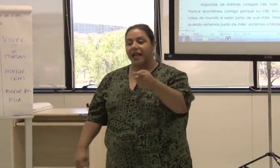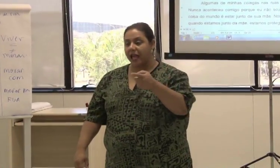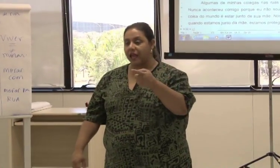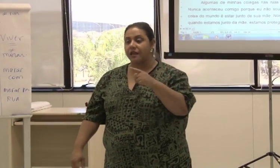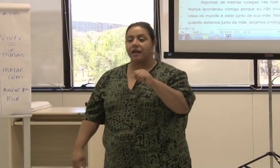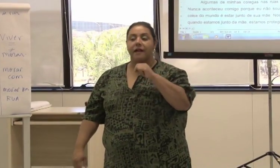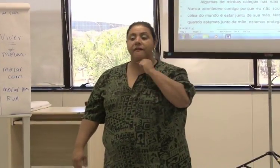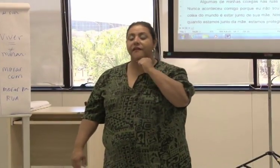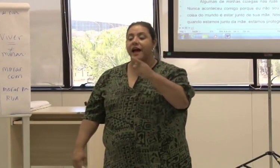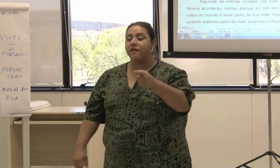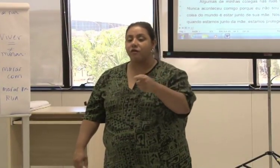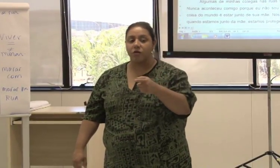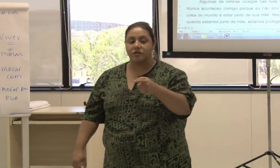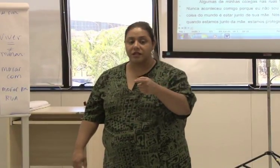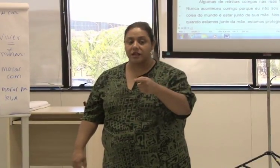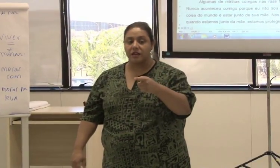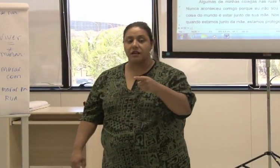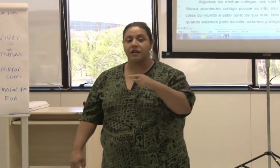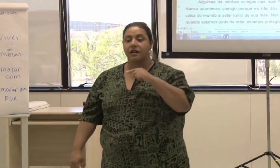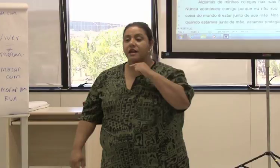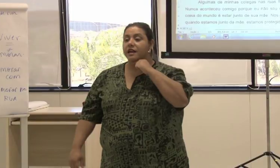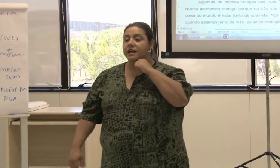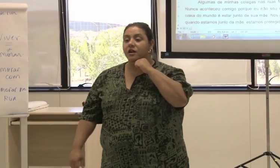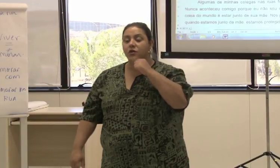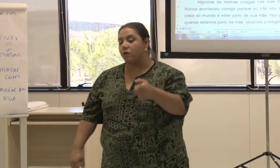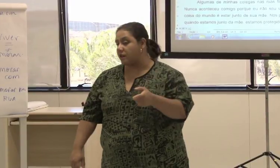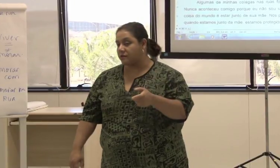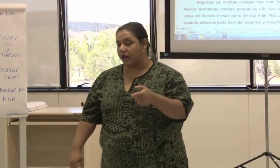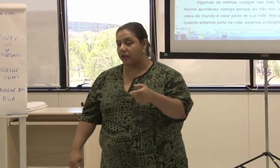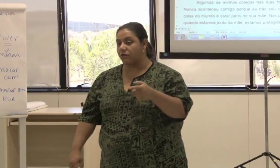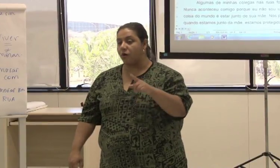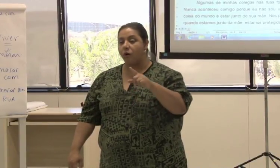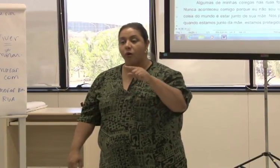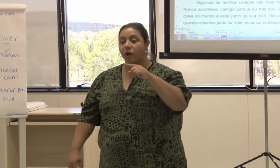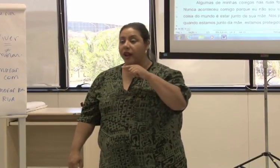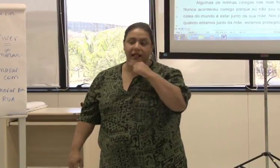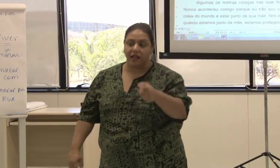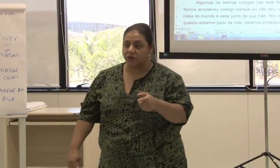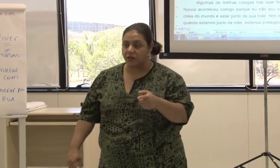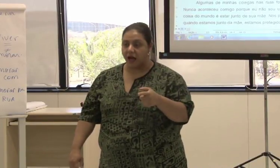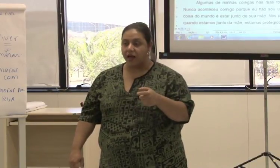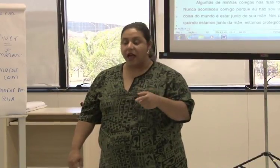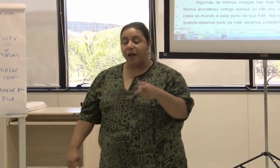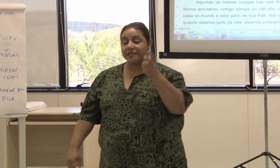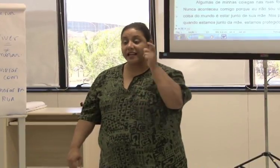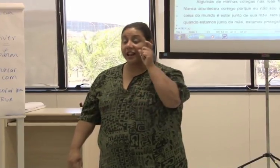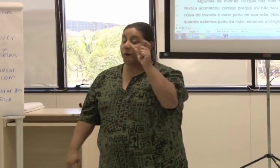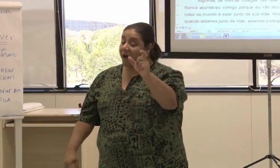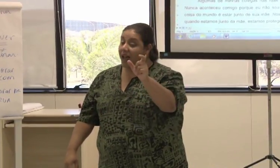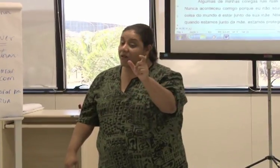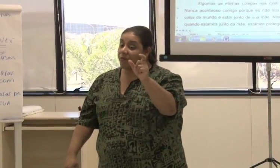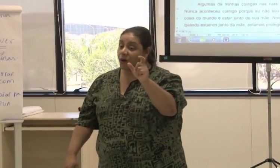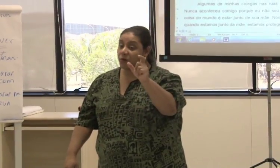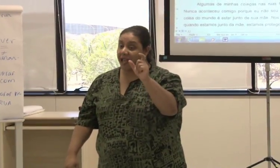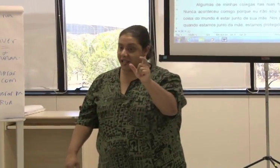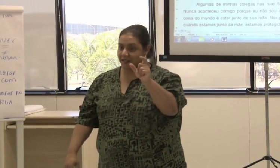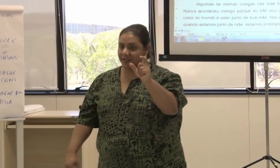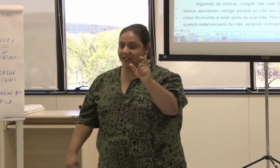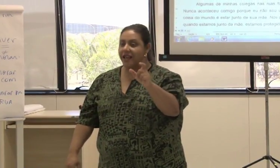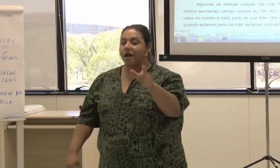ninguém, nada eu vou conseguir e nunca dá certo, ou nem tanto dá. É porque você está querendo uma palavra em português. Uma